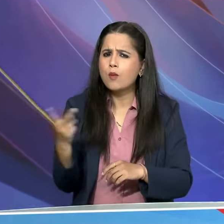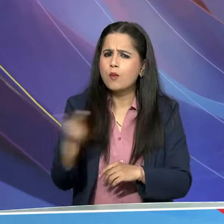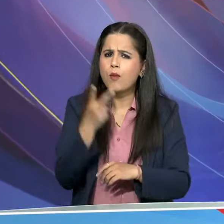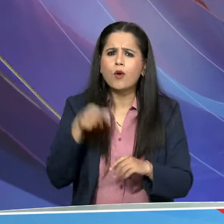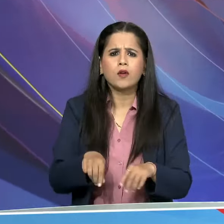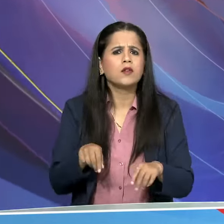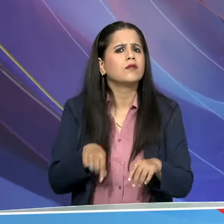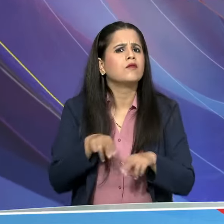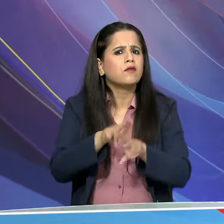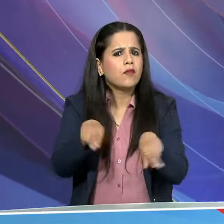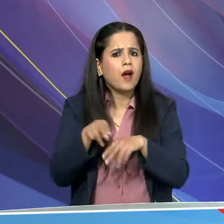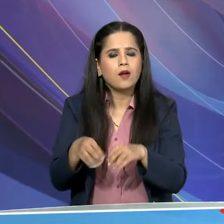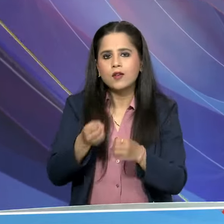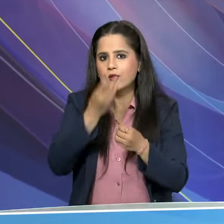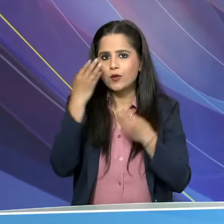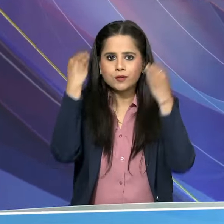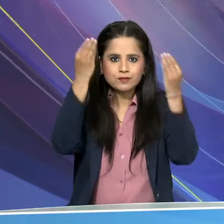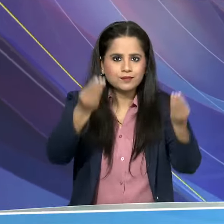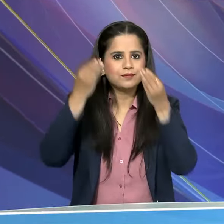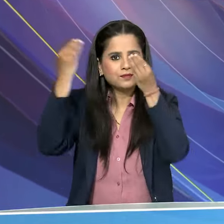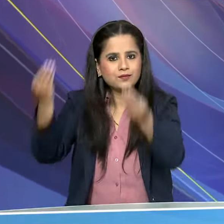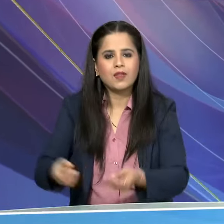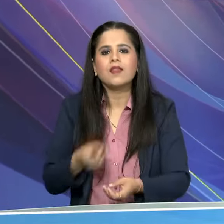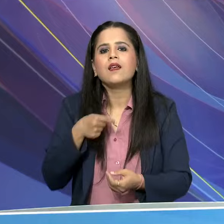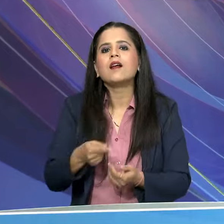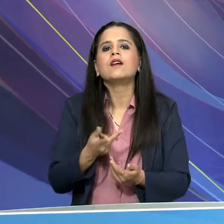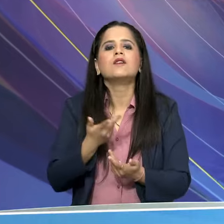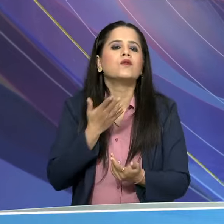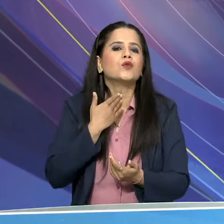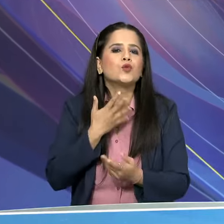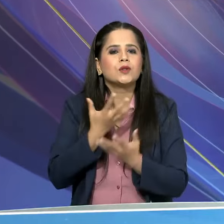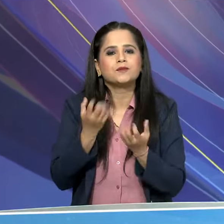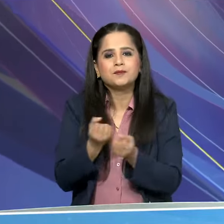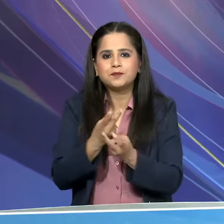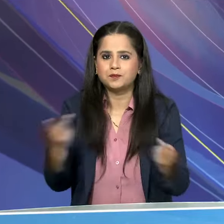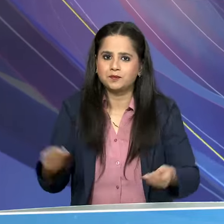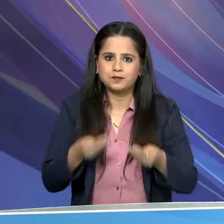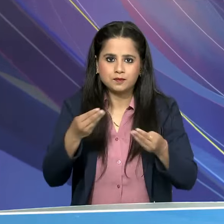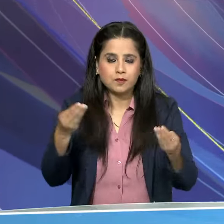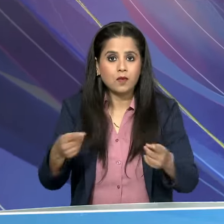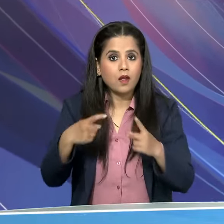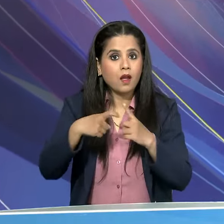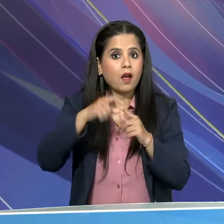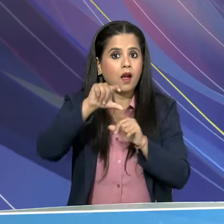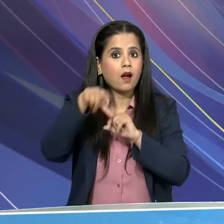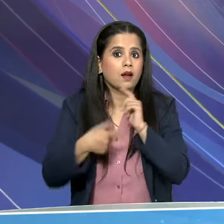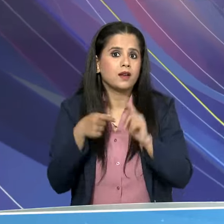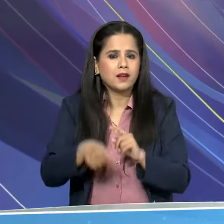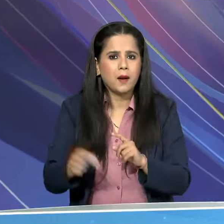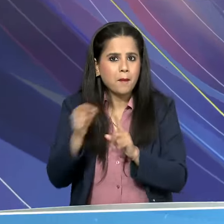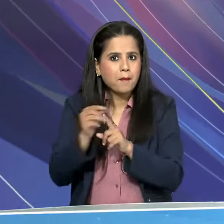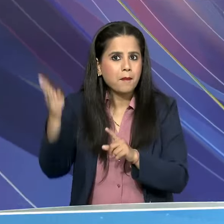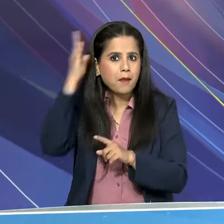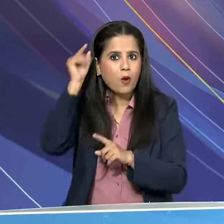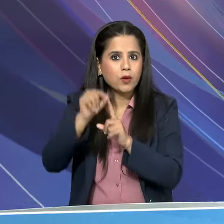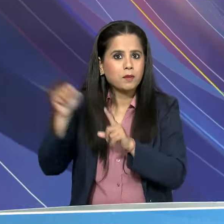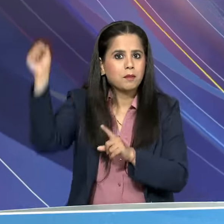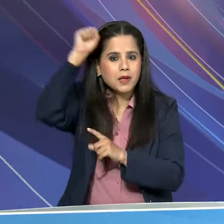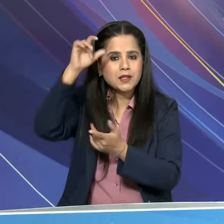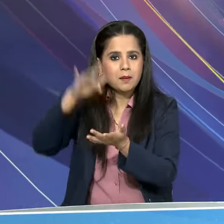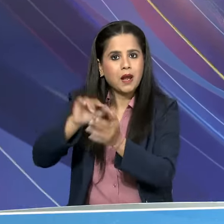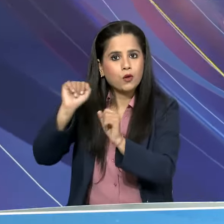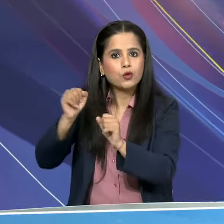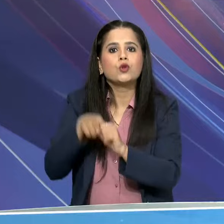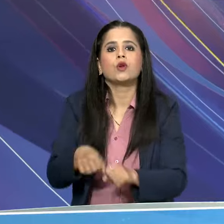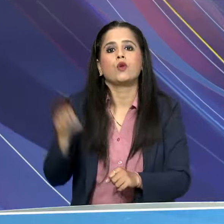परिवारों को माला पहनाए और मिठाइयां बंटी करतारपुर गलियारा पाकिस्तान के पंजाब प्रांत में